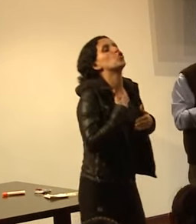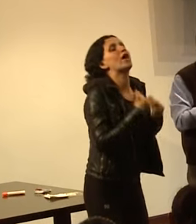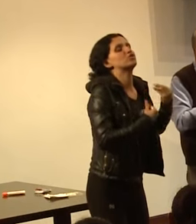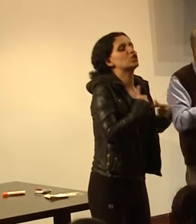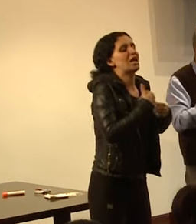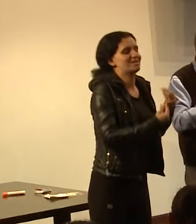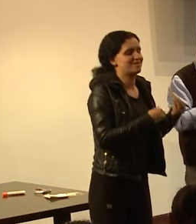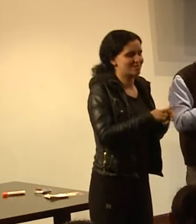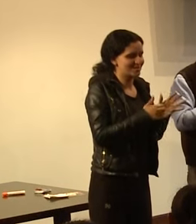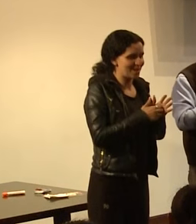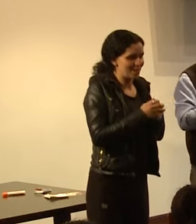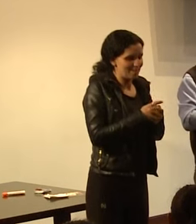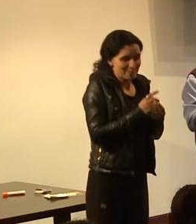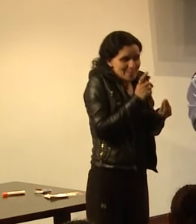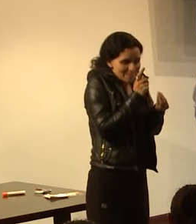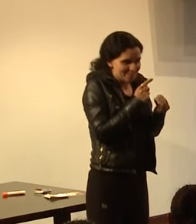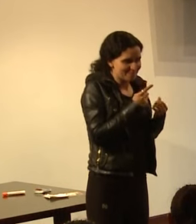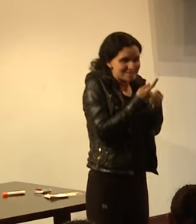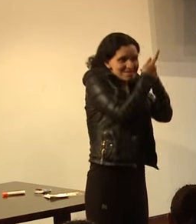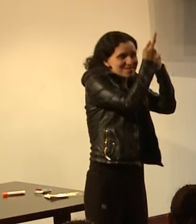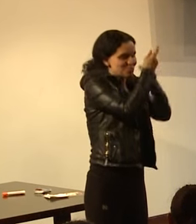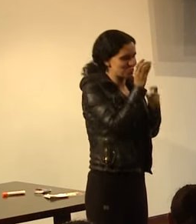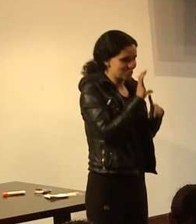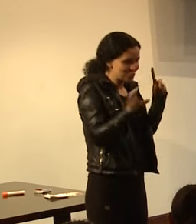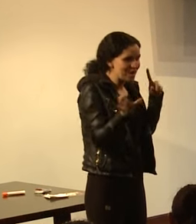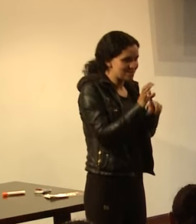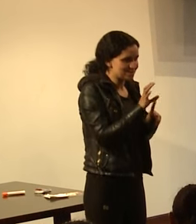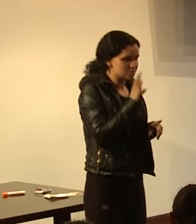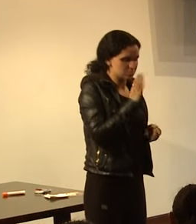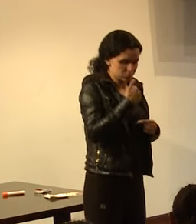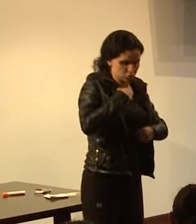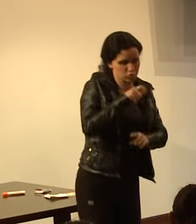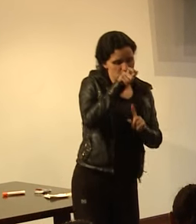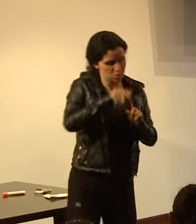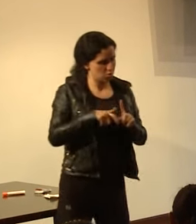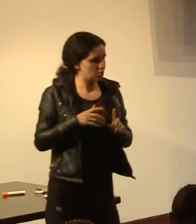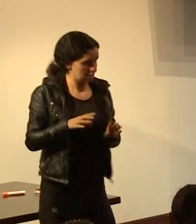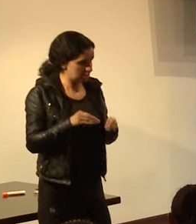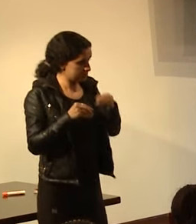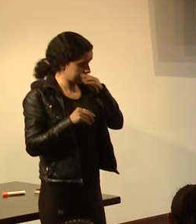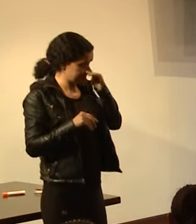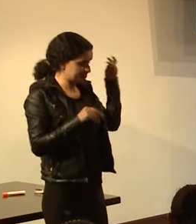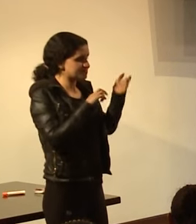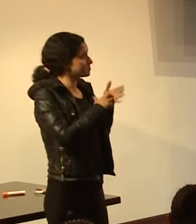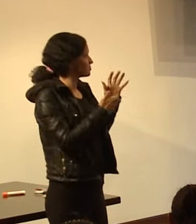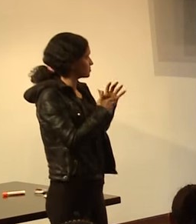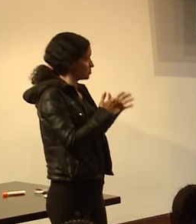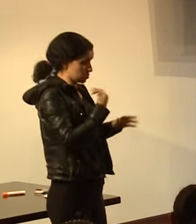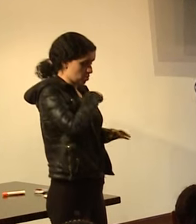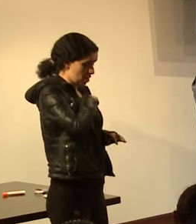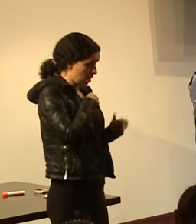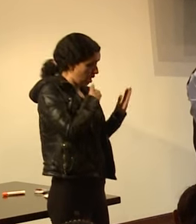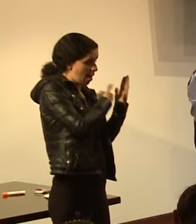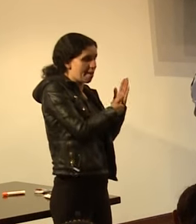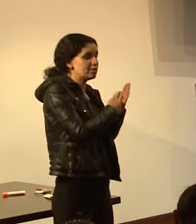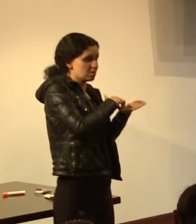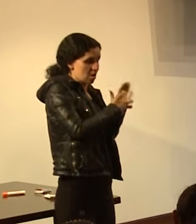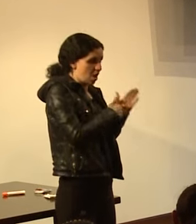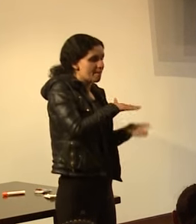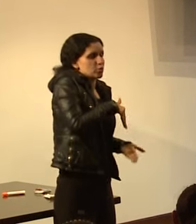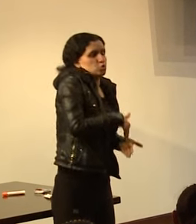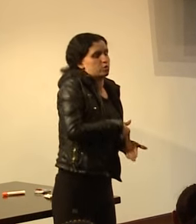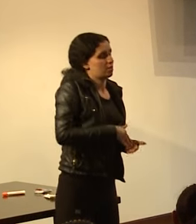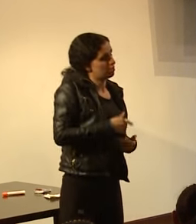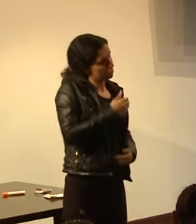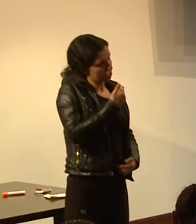que están creadas bajo unos principios culturales, pero asumidos por un individuo, ¿cierto? Quiere decir que lo que nosotros tenemos ahí finalmente es una postura muy